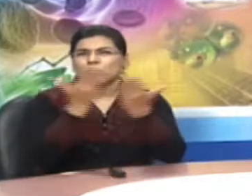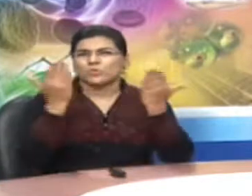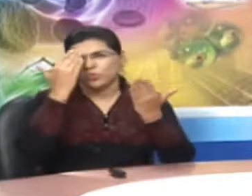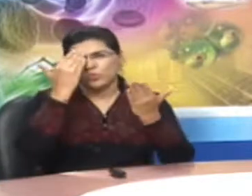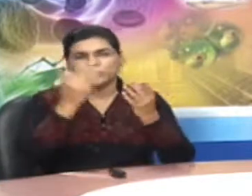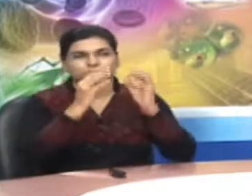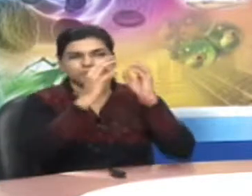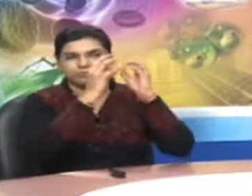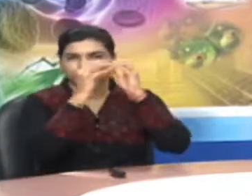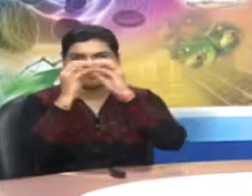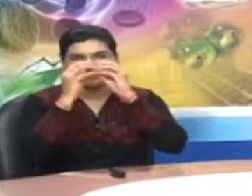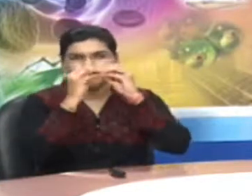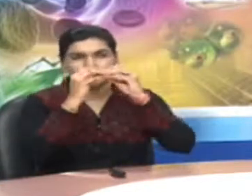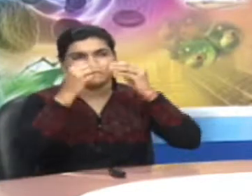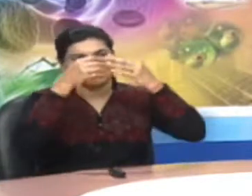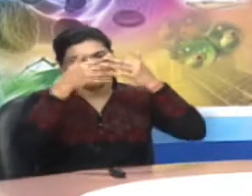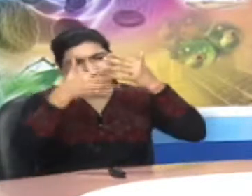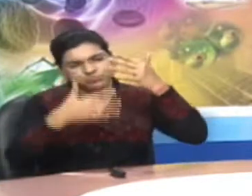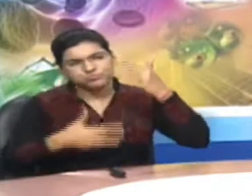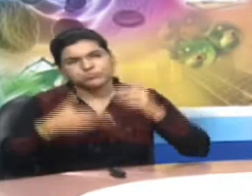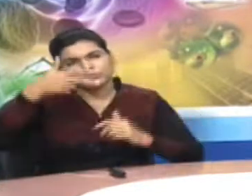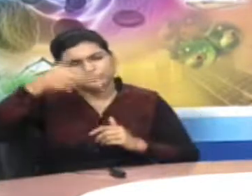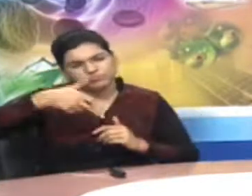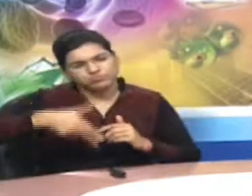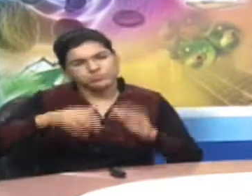case? So when you type